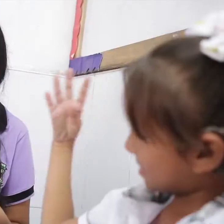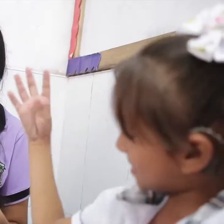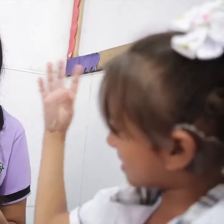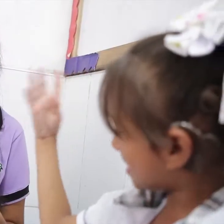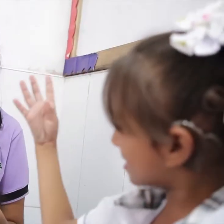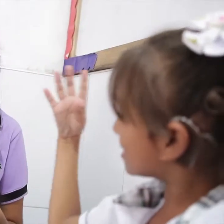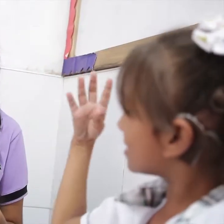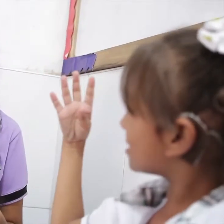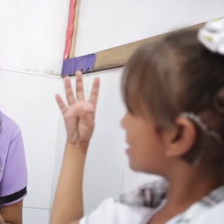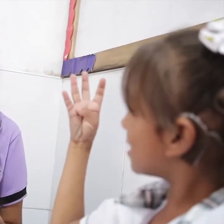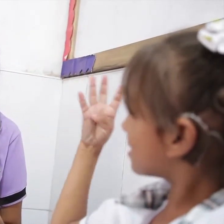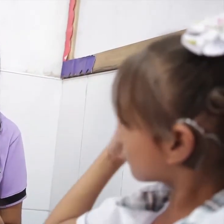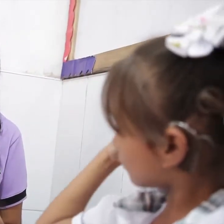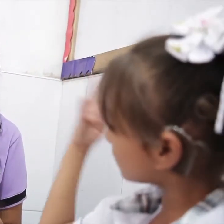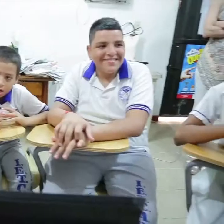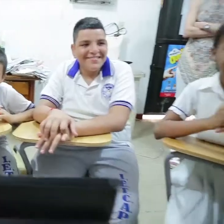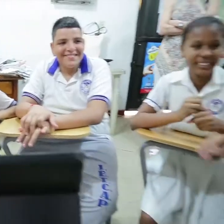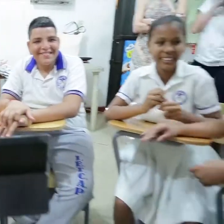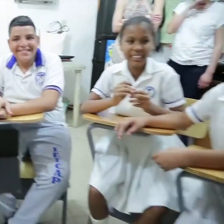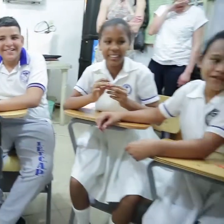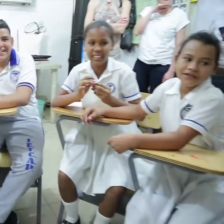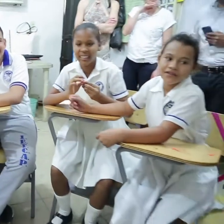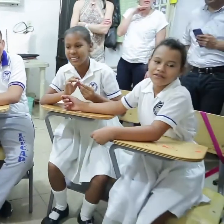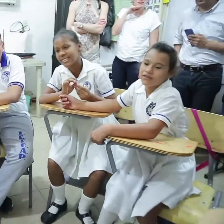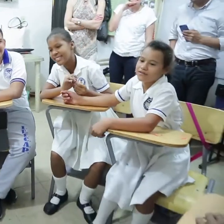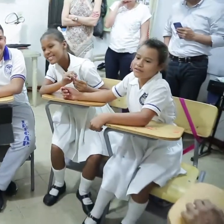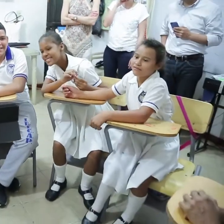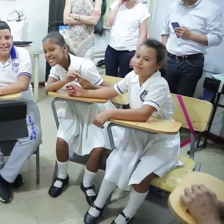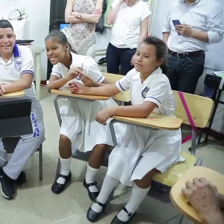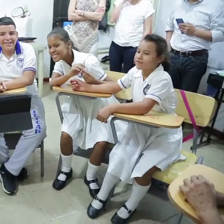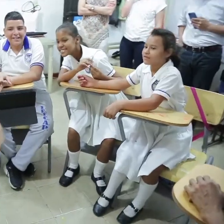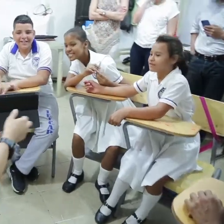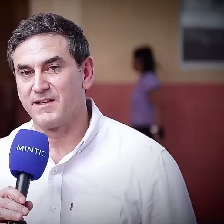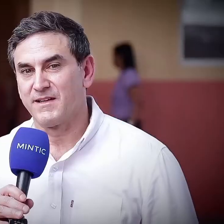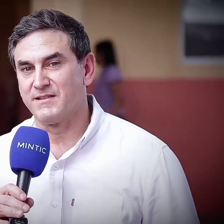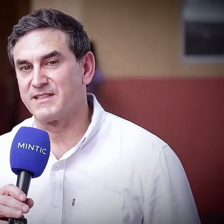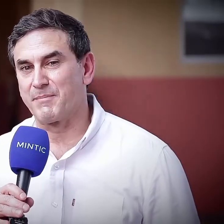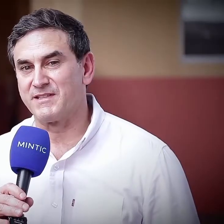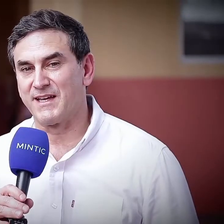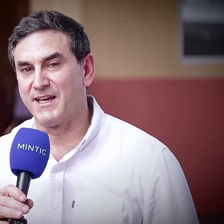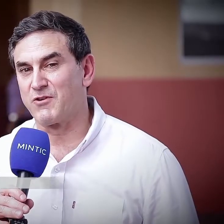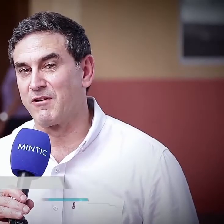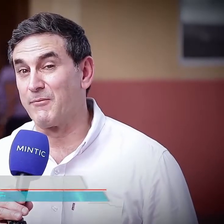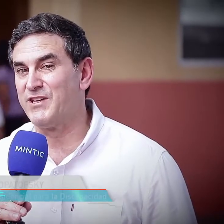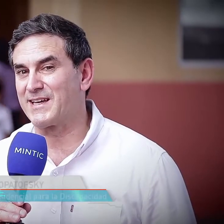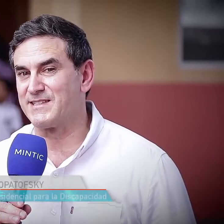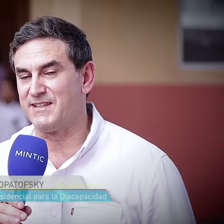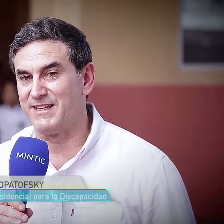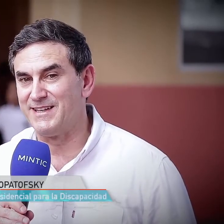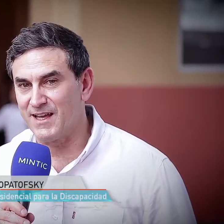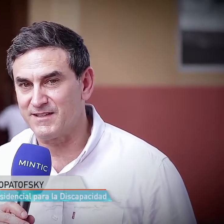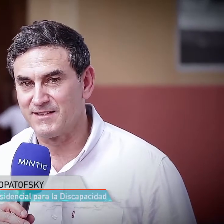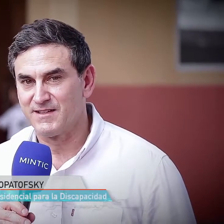no solo consumidores, sino productores de información. Es que cuando hablamos de discapacidad y cuando hablamos de